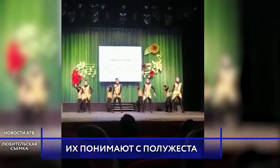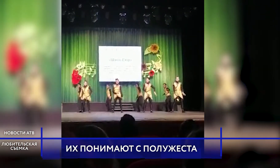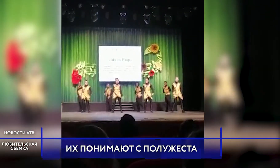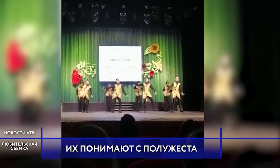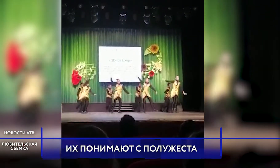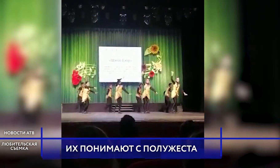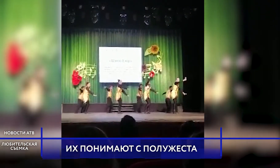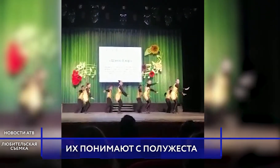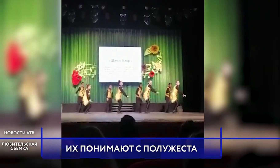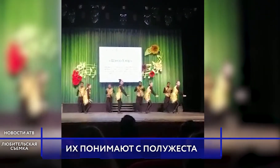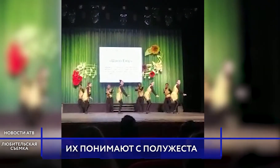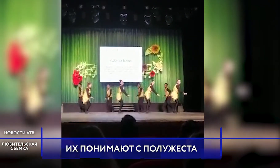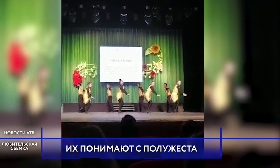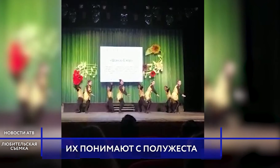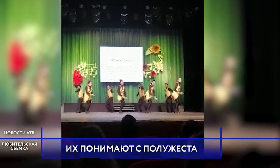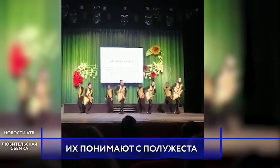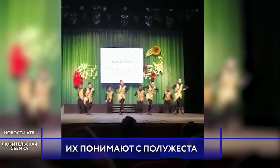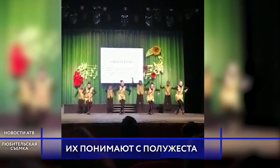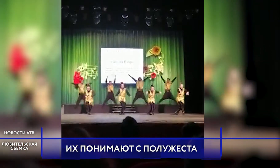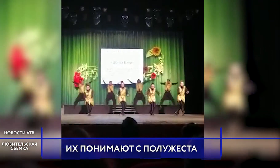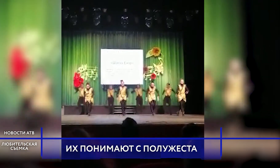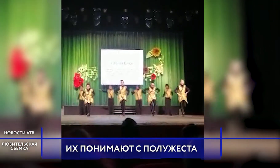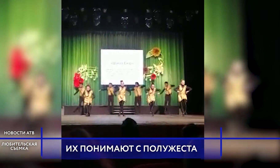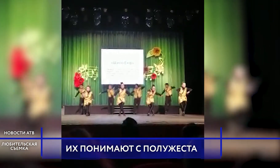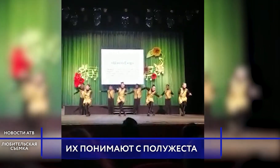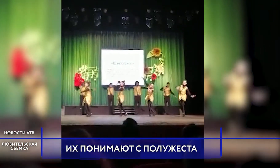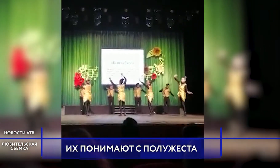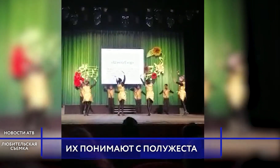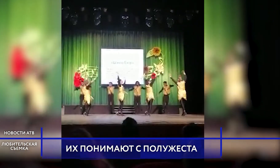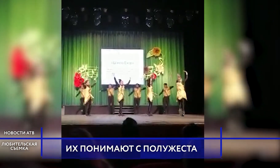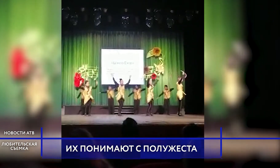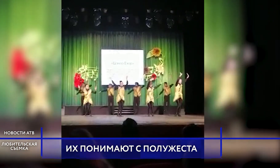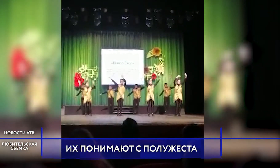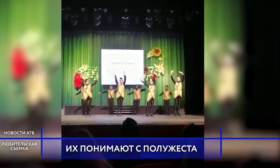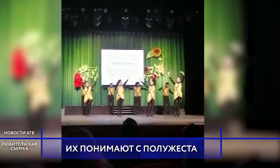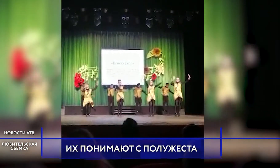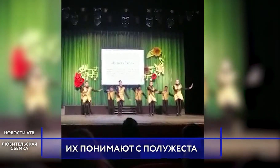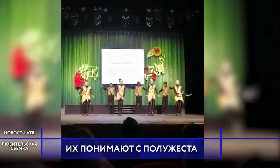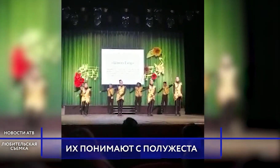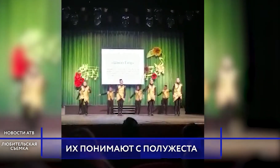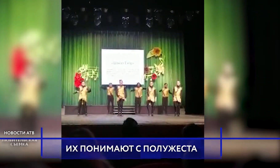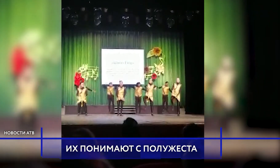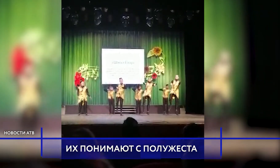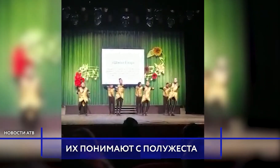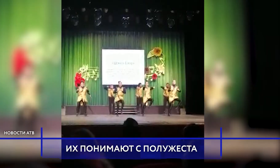Костюмы на «Йохор» сшили глухие девушки. Усилия прошли не зря, ведь именно наш национальный танец жюри отметили памятными призами.